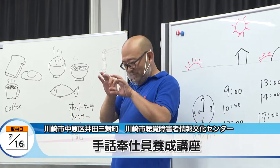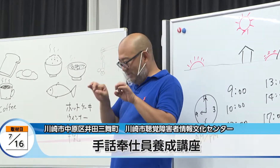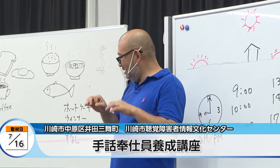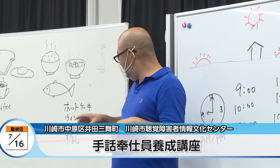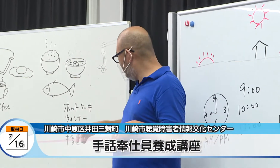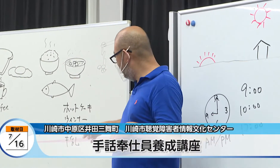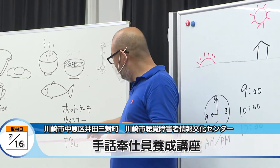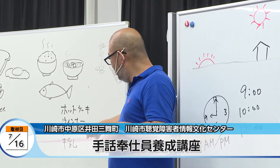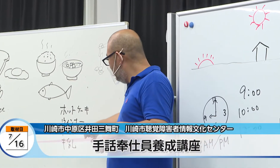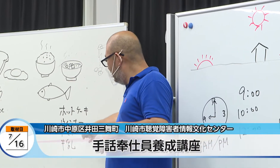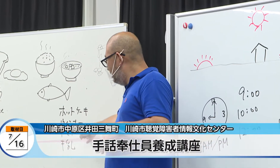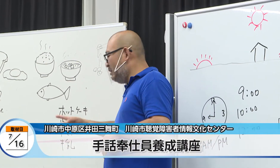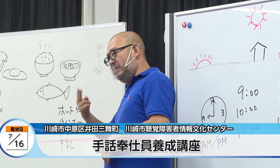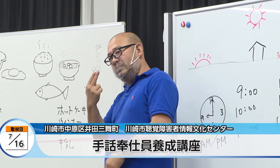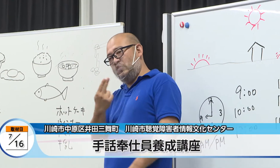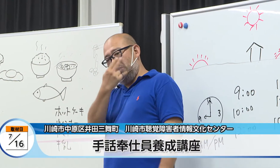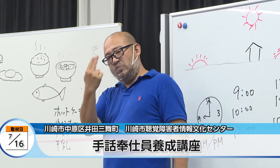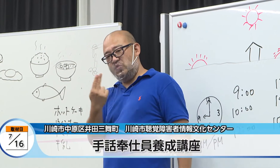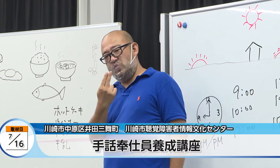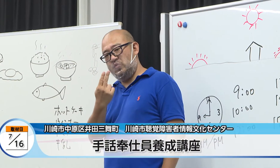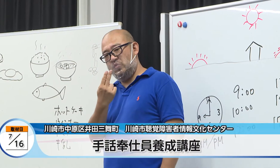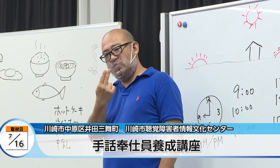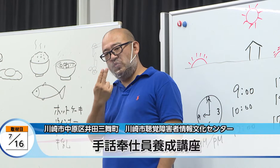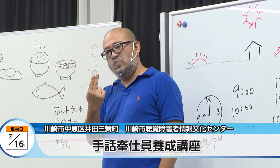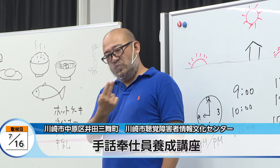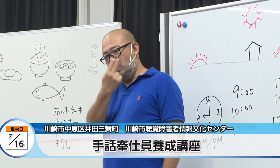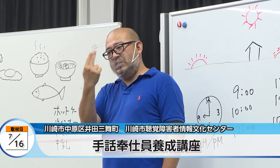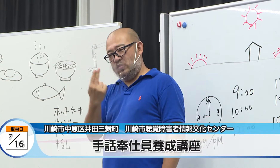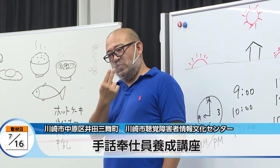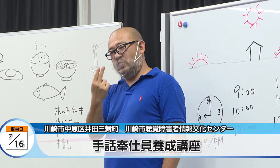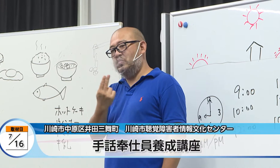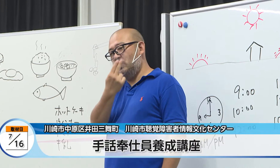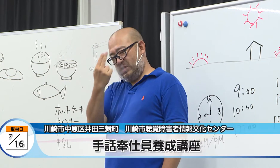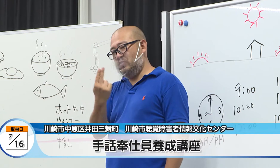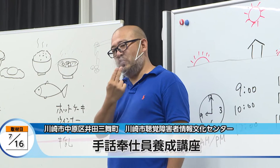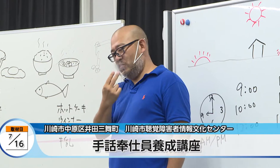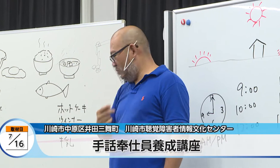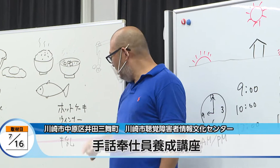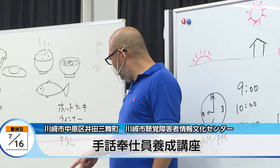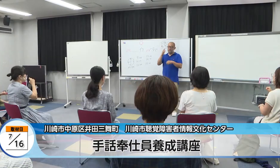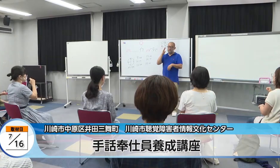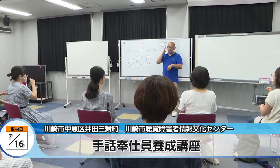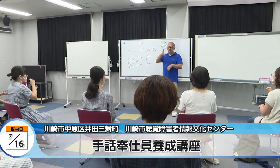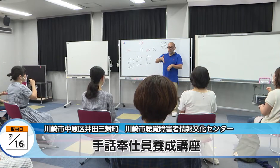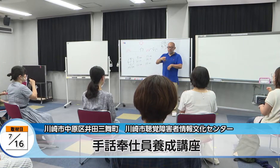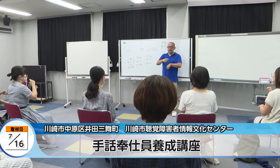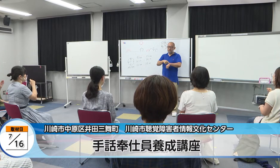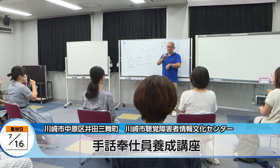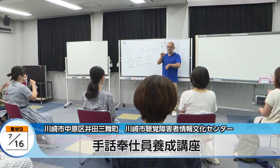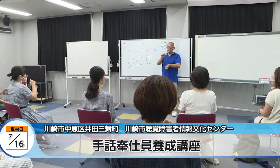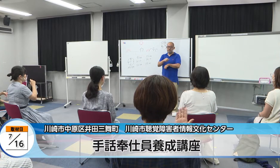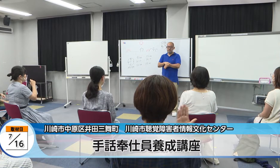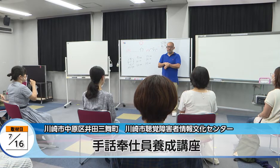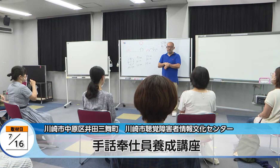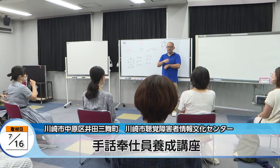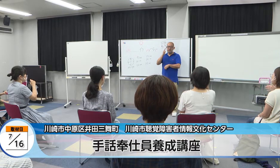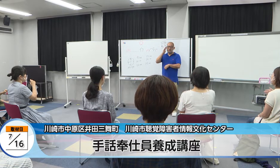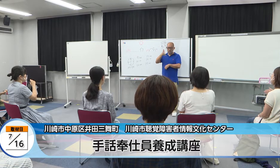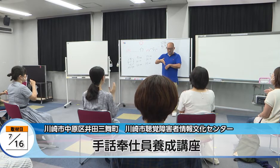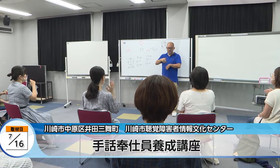7月16日、川崎市聴覚障害者情報文化センターで手話方針養成講座が開か